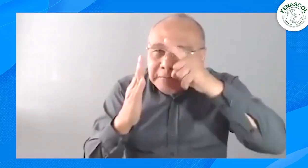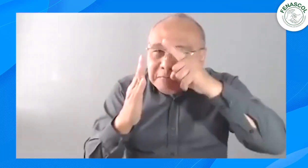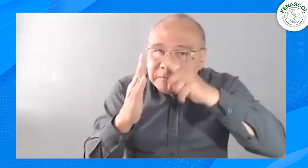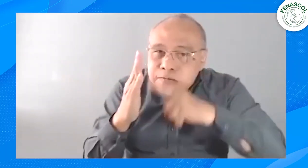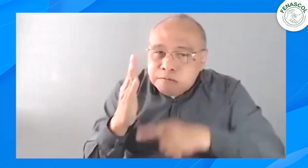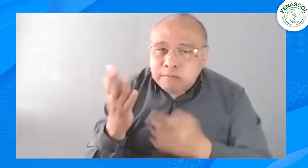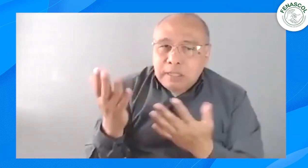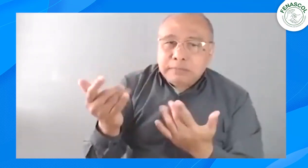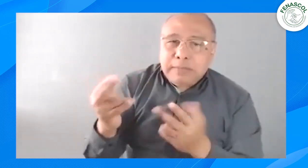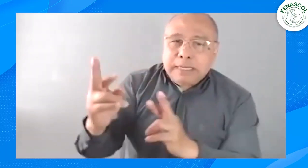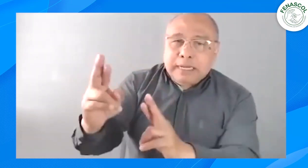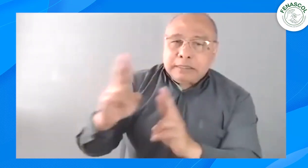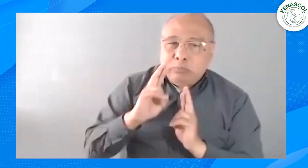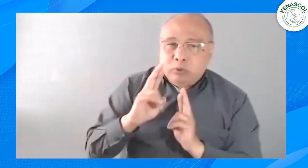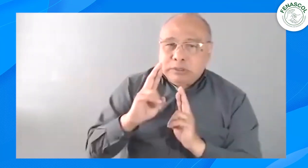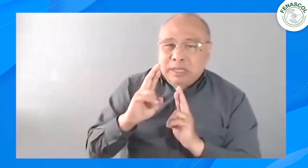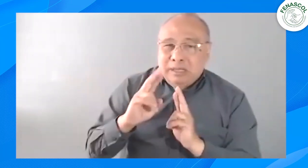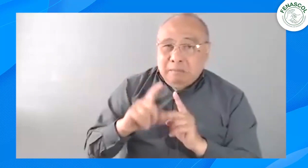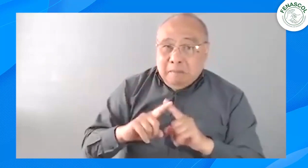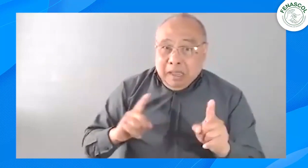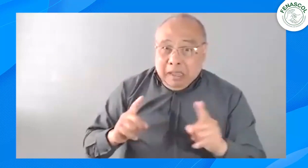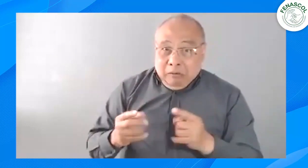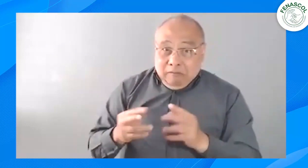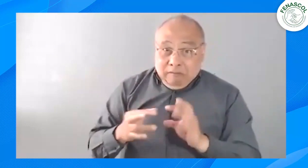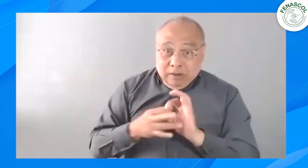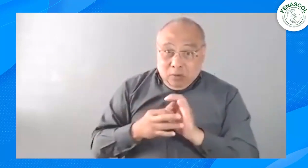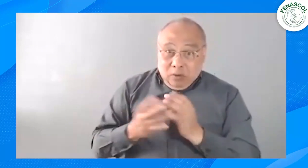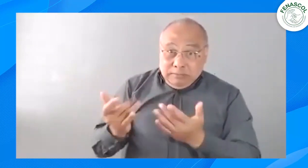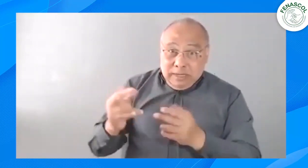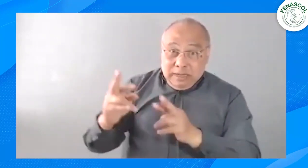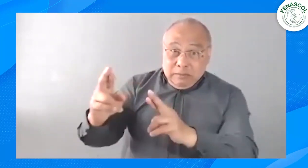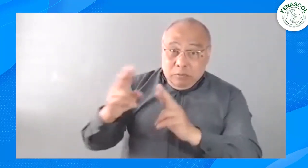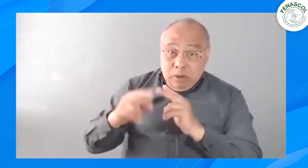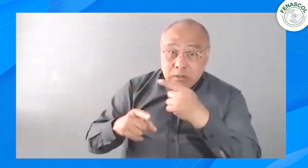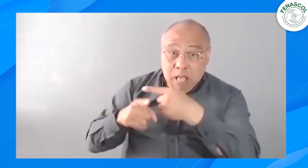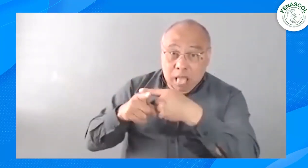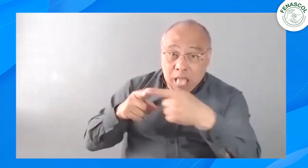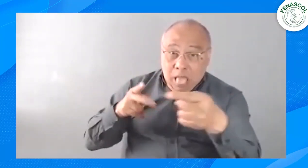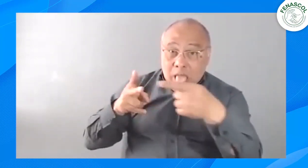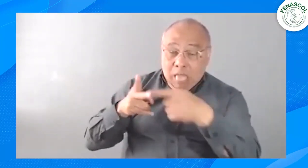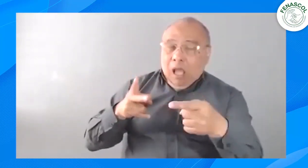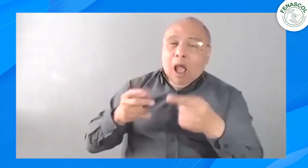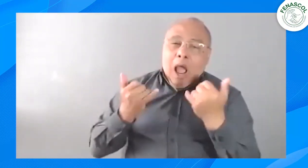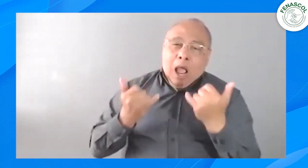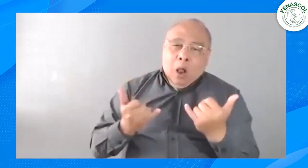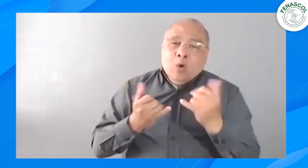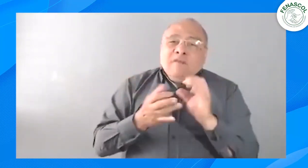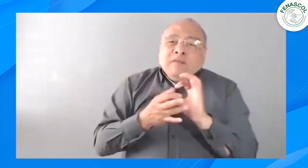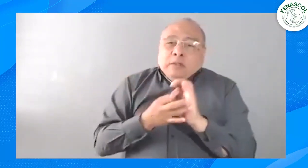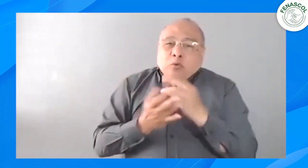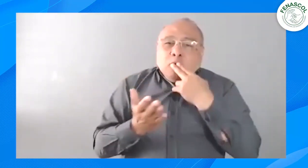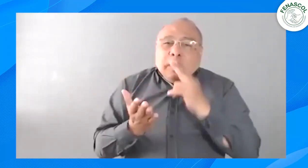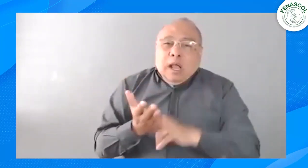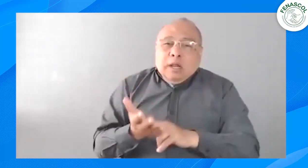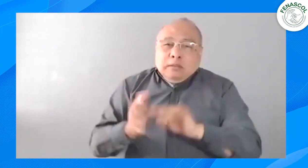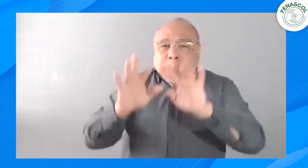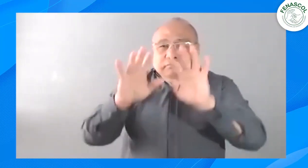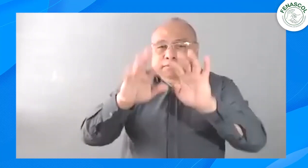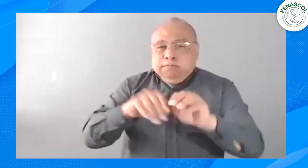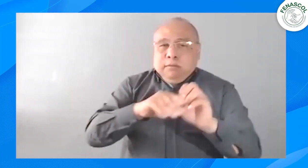está a cargo de este respecto que estamos haciendo nosotros como feng asko le estamos enviando toda nuestra documentación